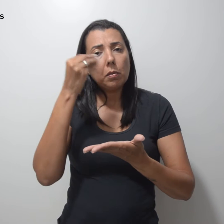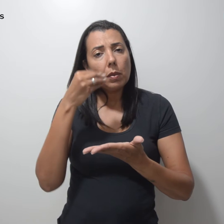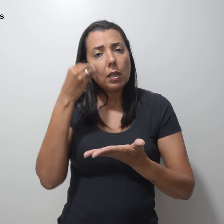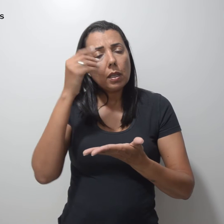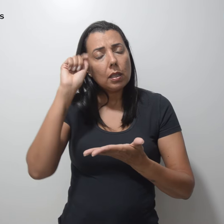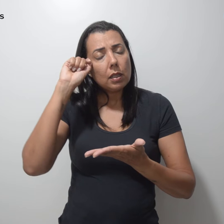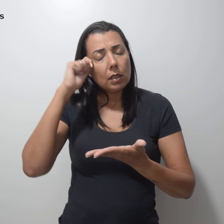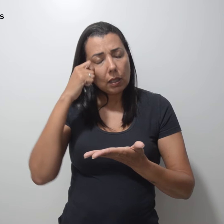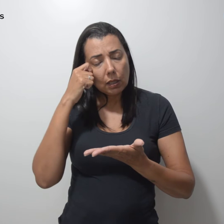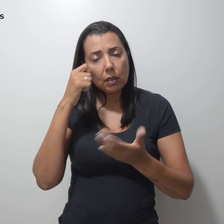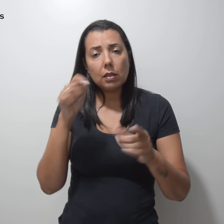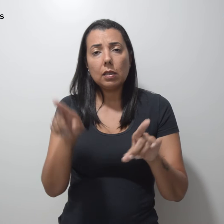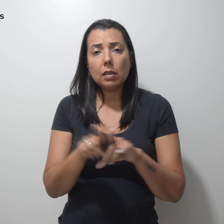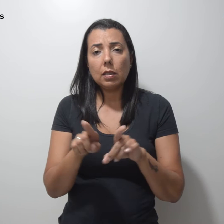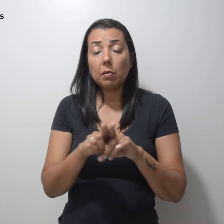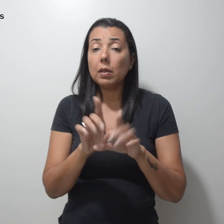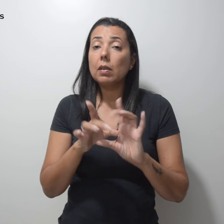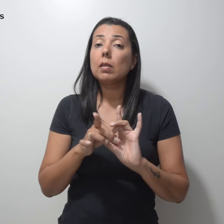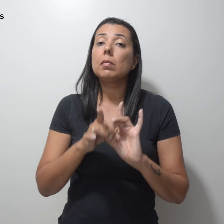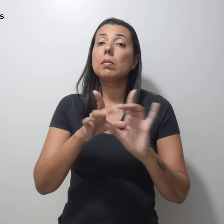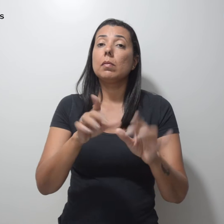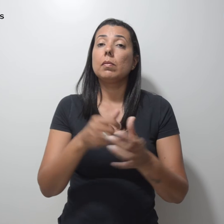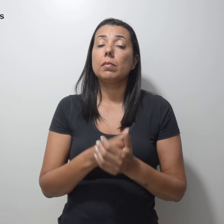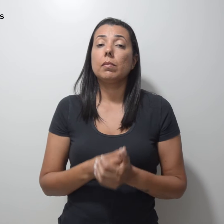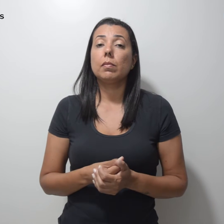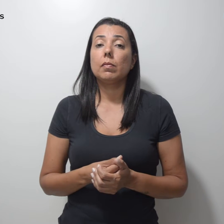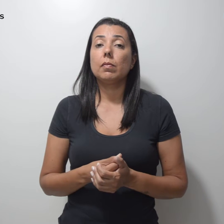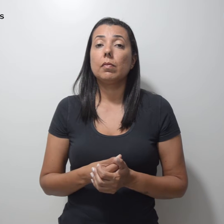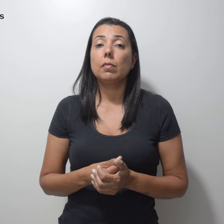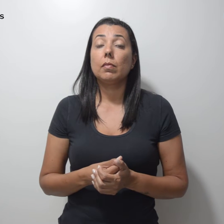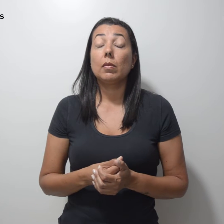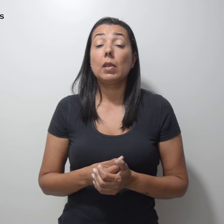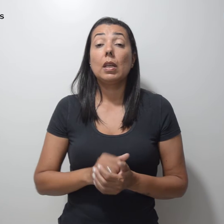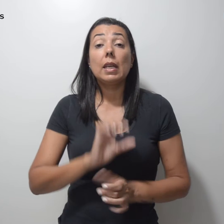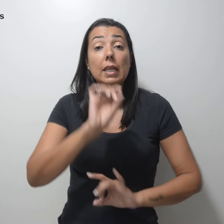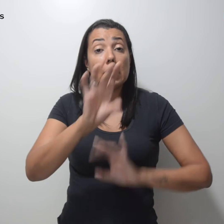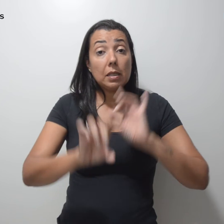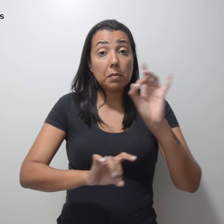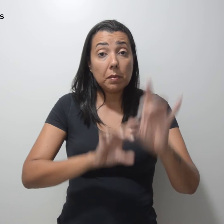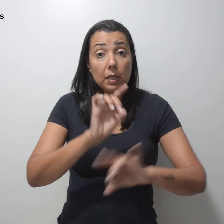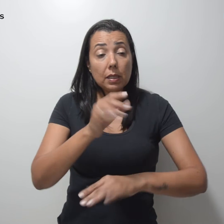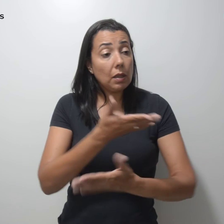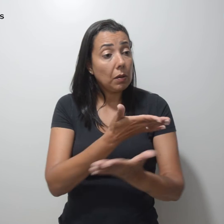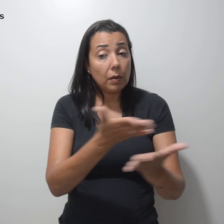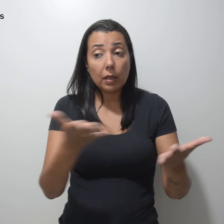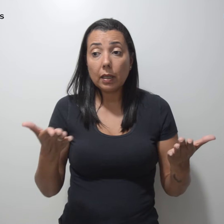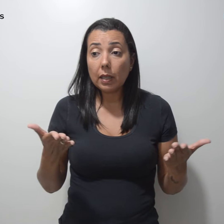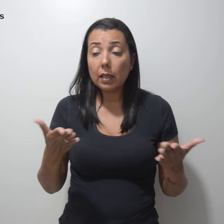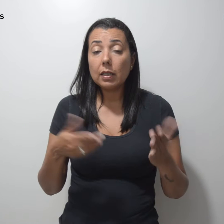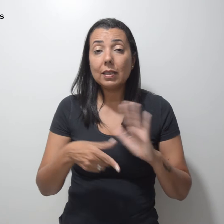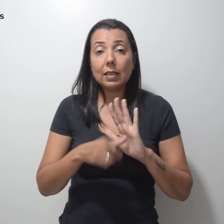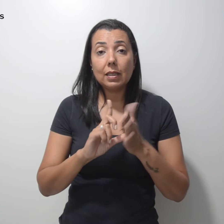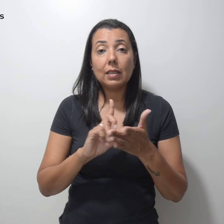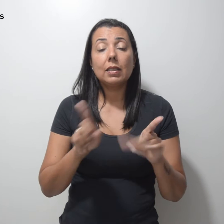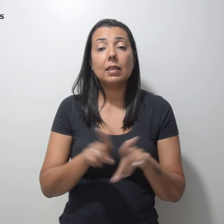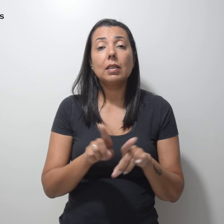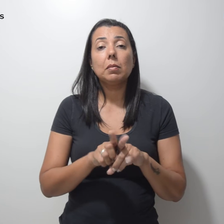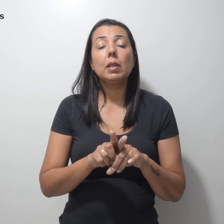negras e da liberdade, em especial àquelas que antecedem a abolição